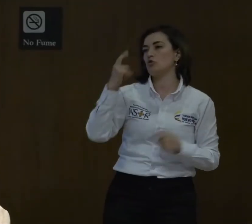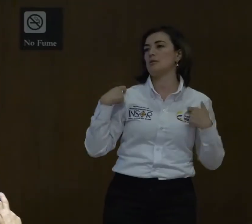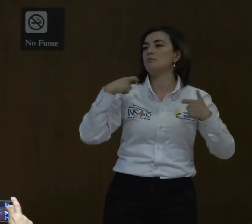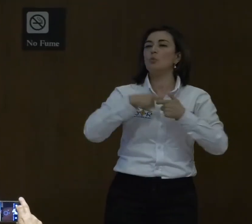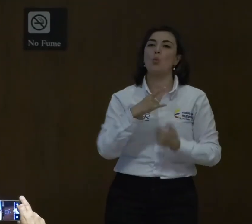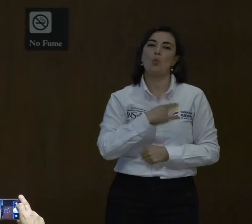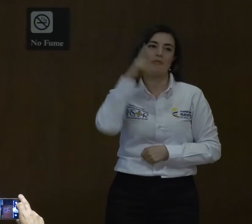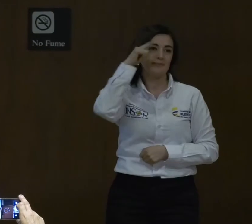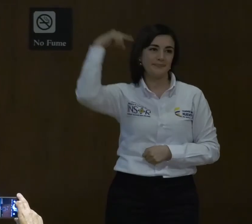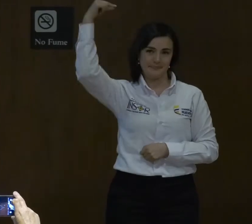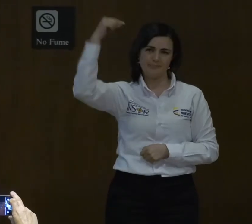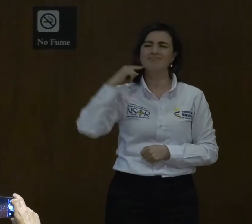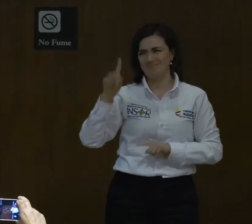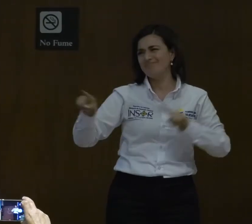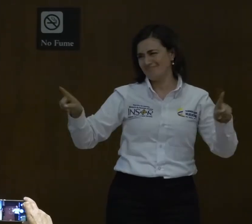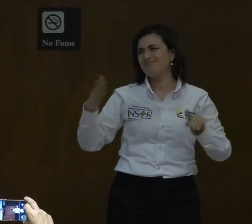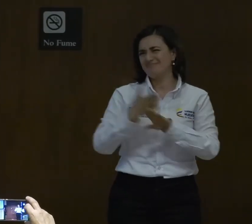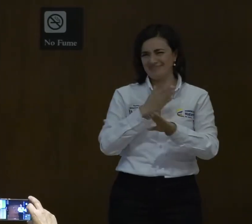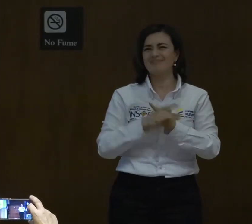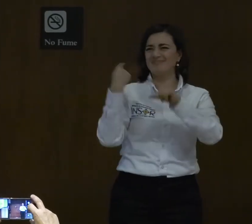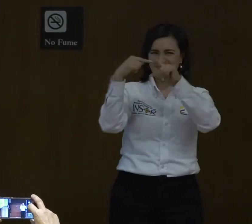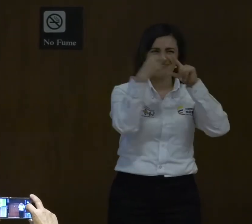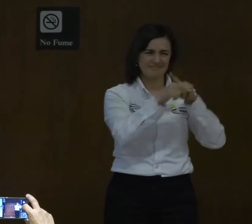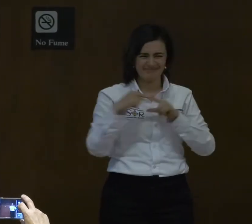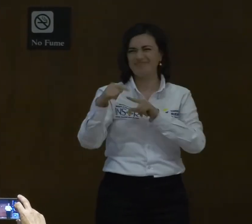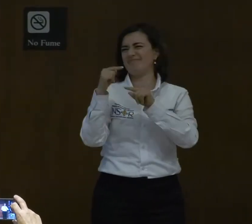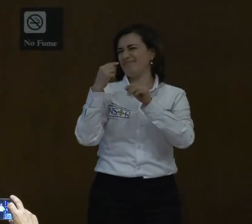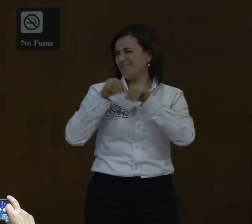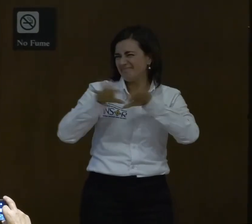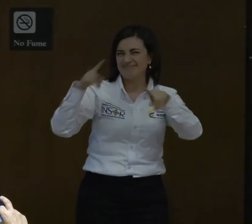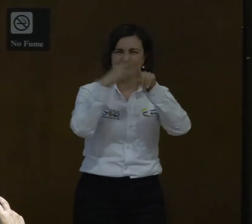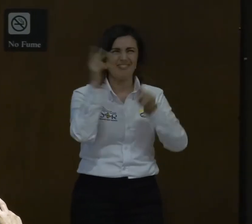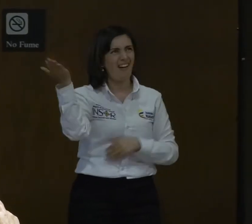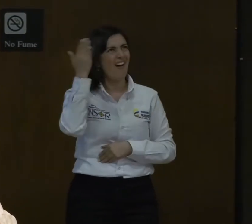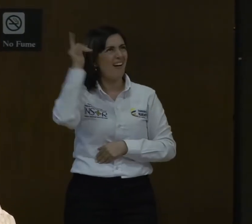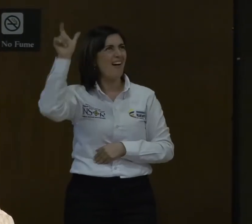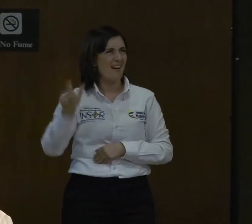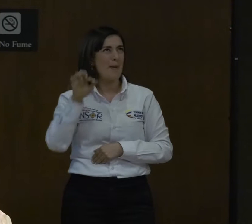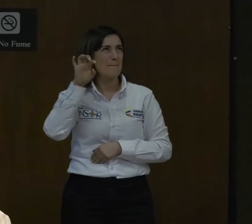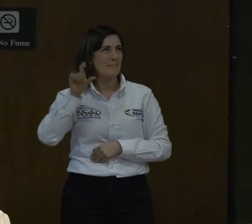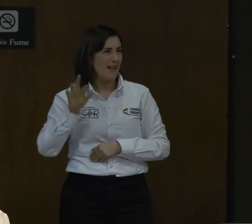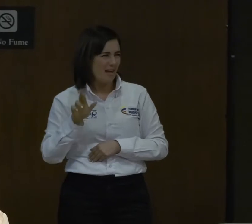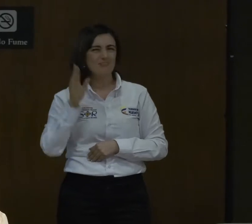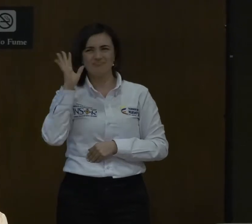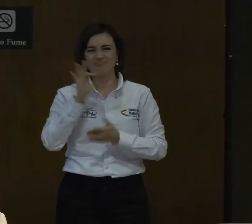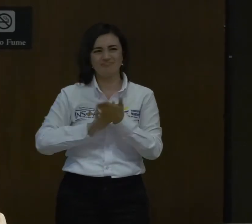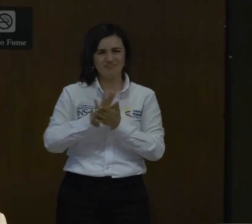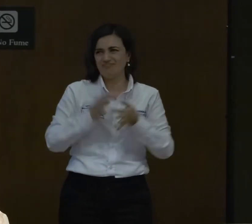en la Universidad de Gálade. Bueno, usted ya a través de los mecanismos de divulgación se han enterado pues como el rol que ella